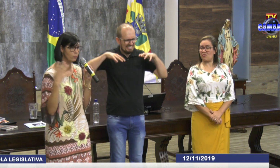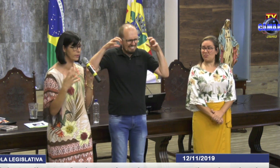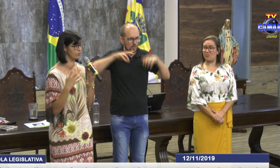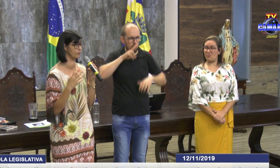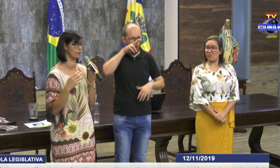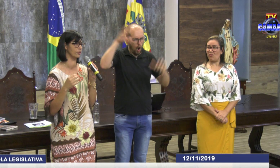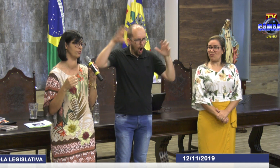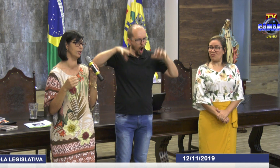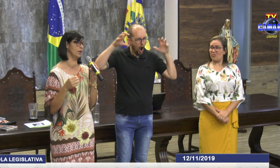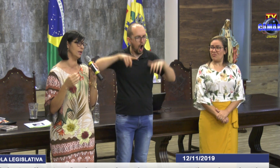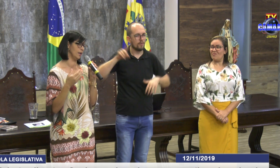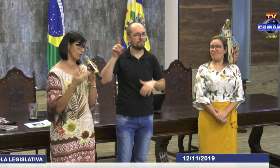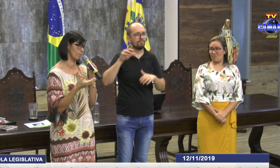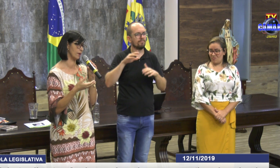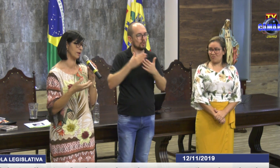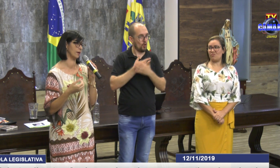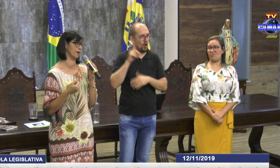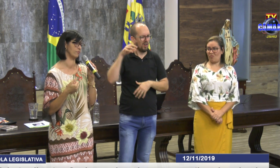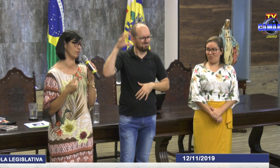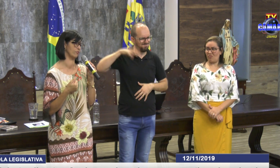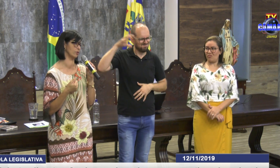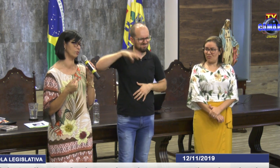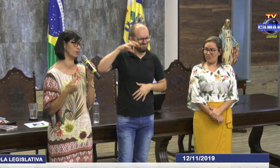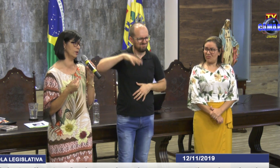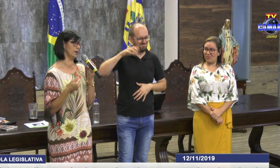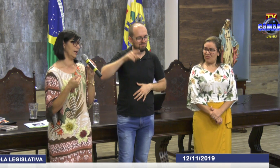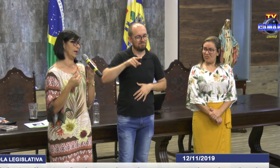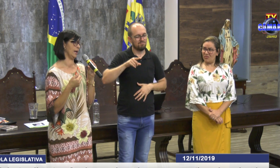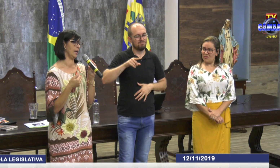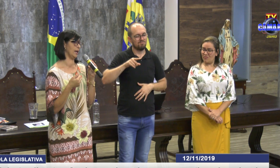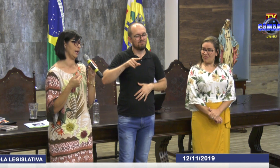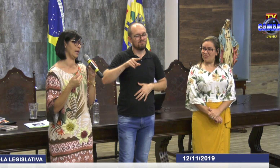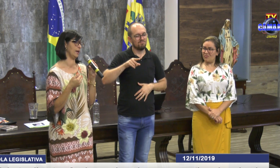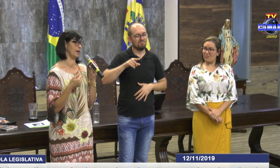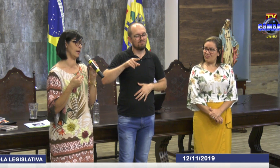estava muito forte, e como a Val falou,